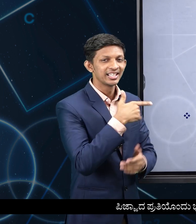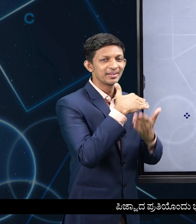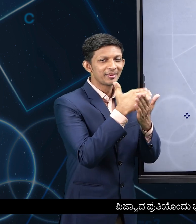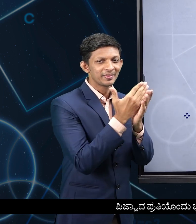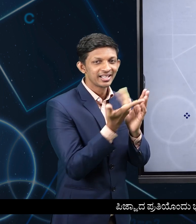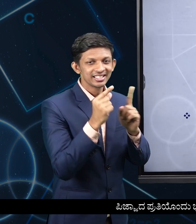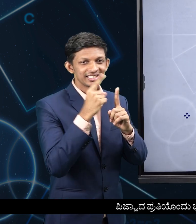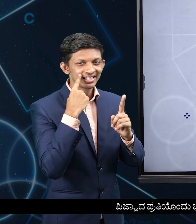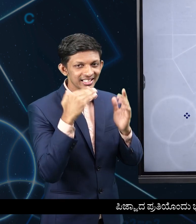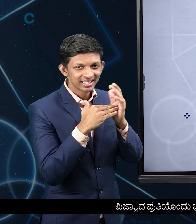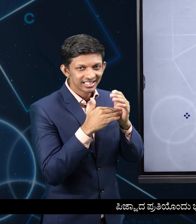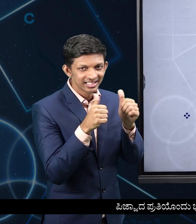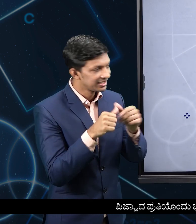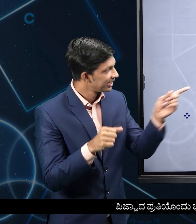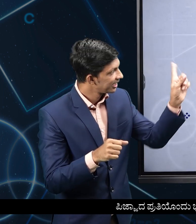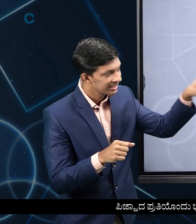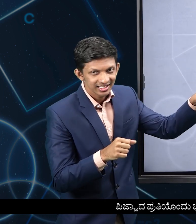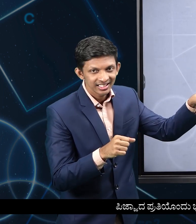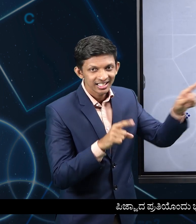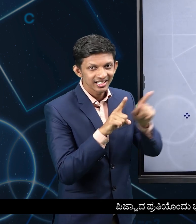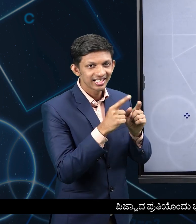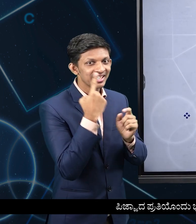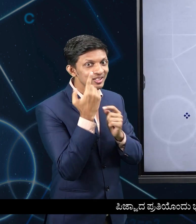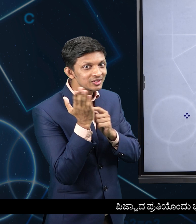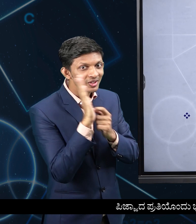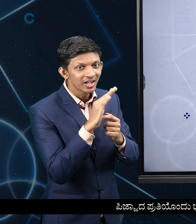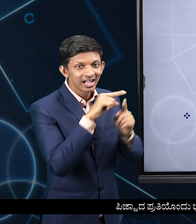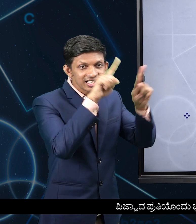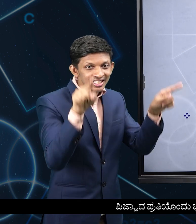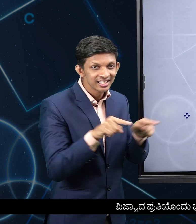ಪಿಜ್ಜಾದ ಪ್ರತಿಯೊಂದು ಭಾಗವು ವೃತ್ತಾಕಾರದ ವಲಯಗಳನ್ನು ಪ್ರತಿನಿಧಿಸುತ್ತದೆ.